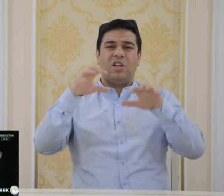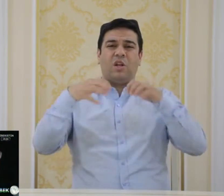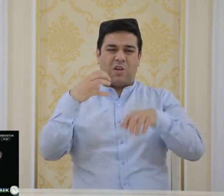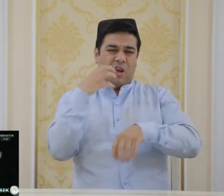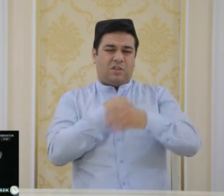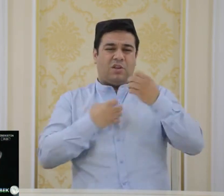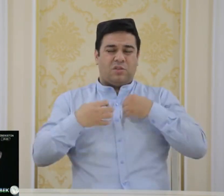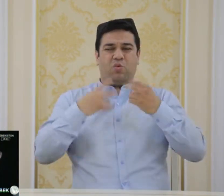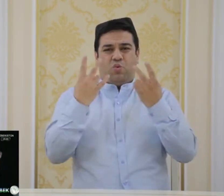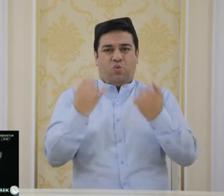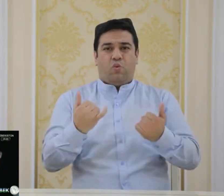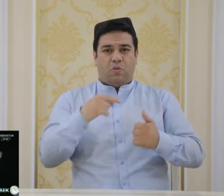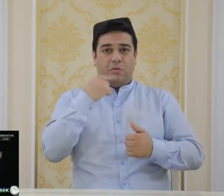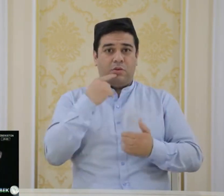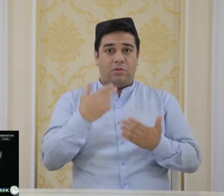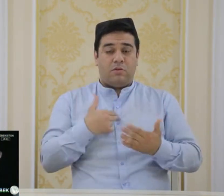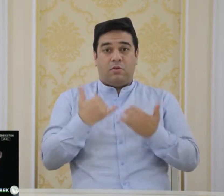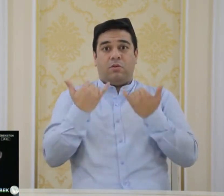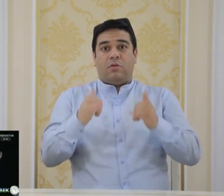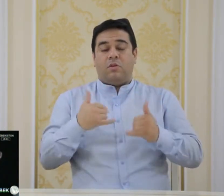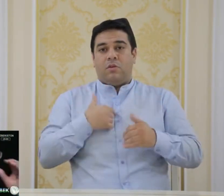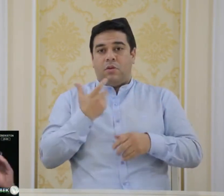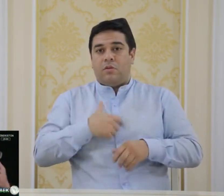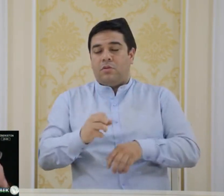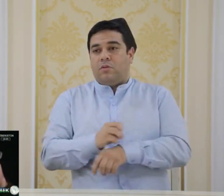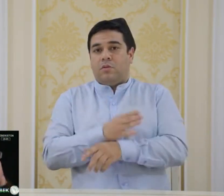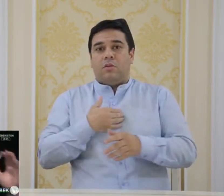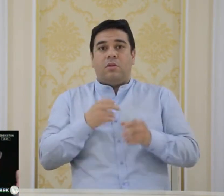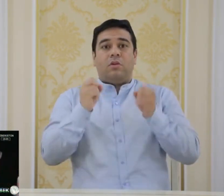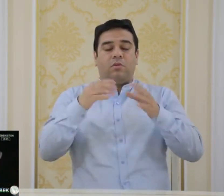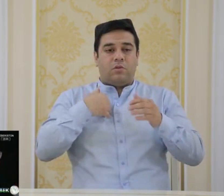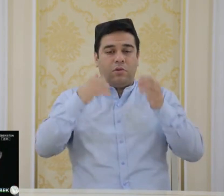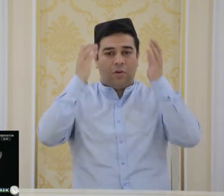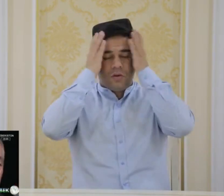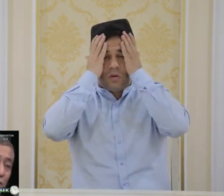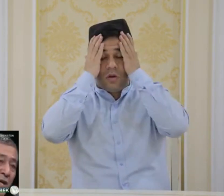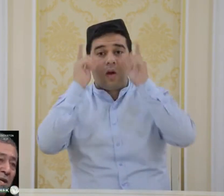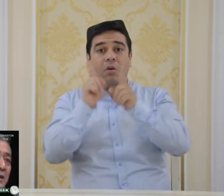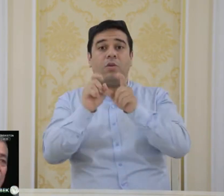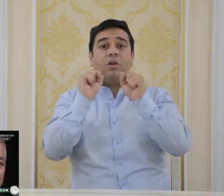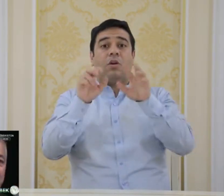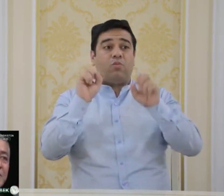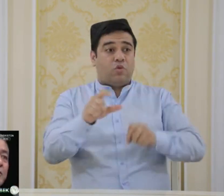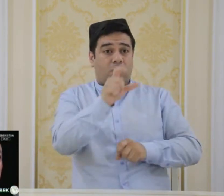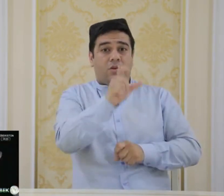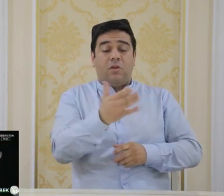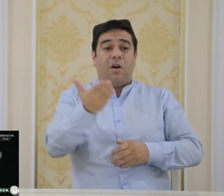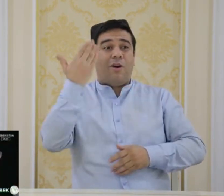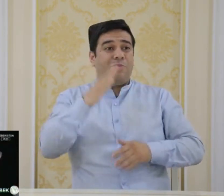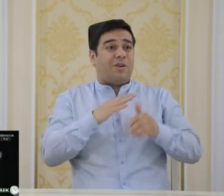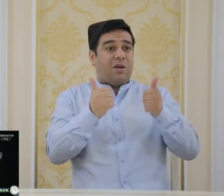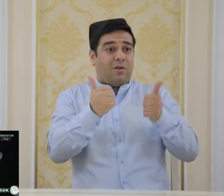talab yeb ketmaydimi dedi. Mana men uji boshimni ushlab qoldim. Bu qanaqa odam edi-yu,